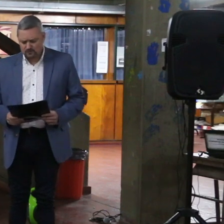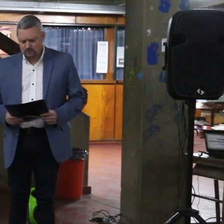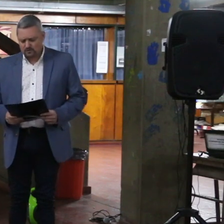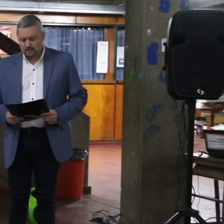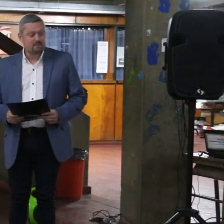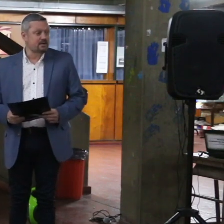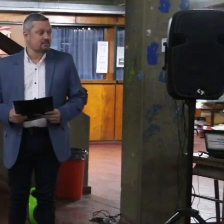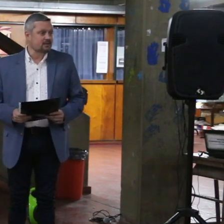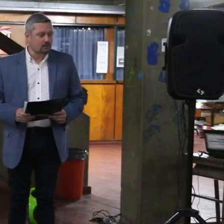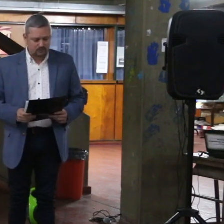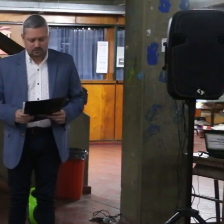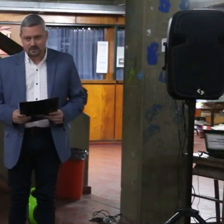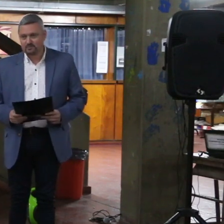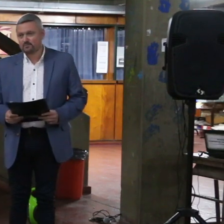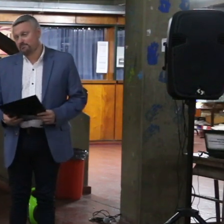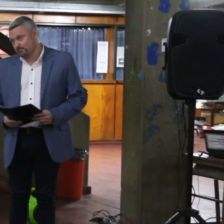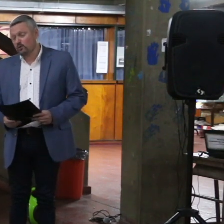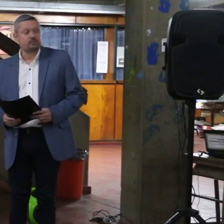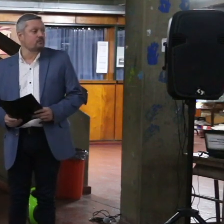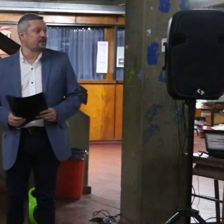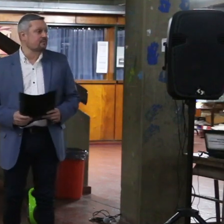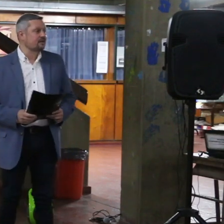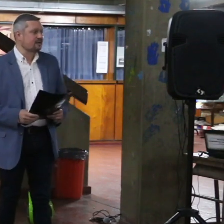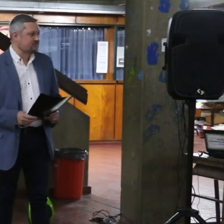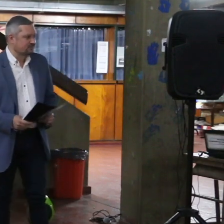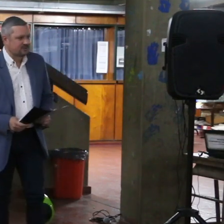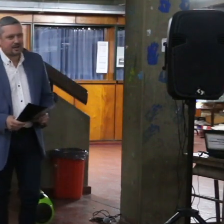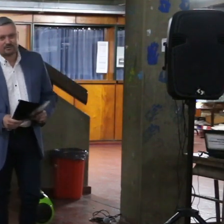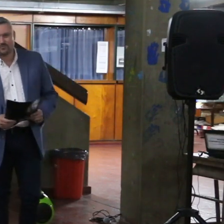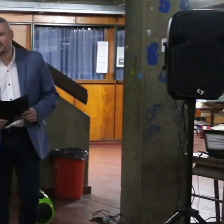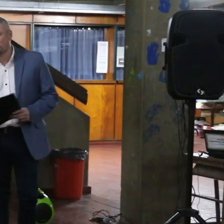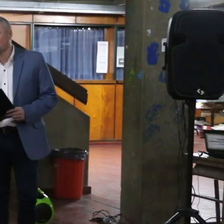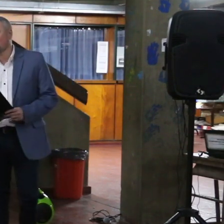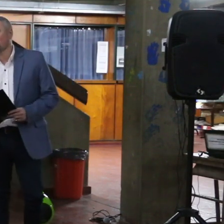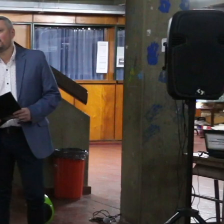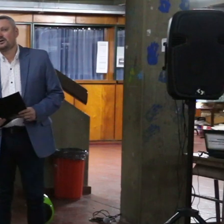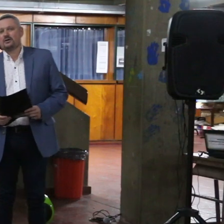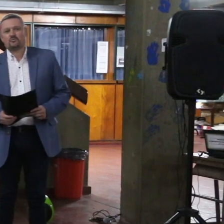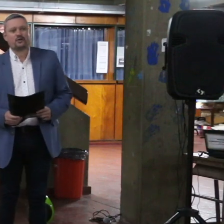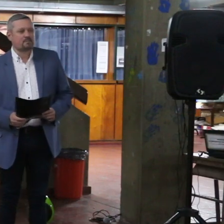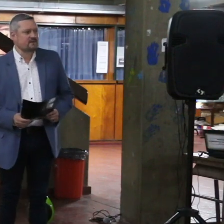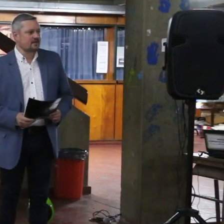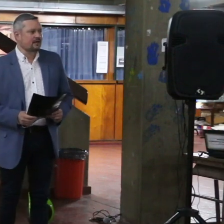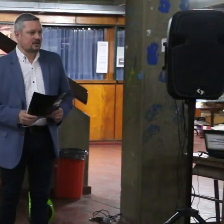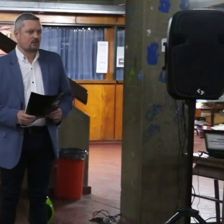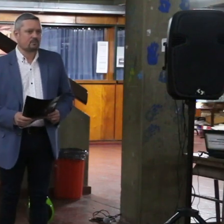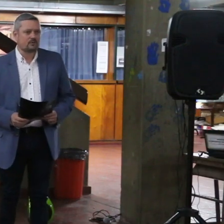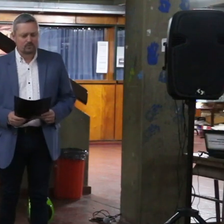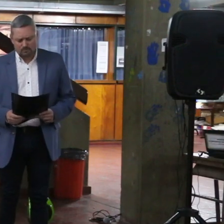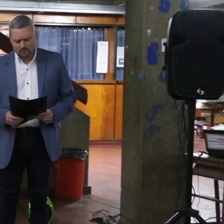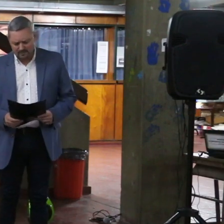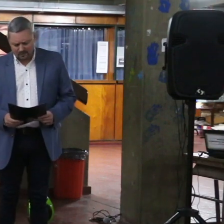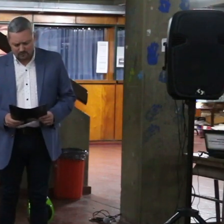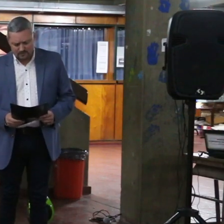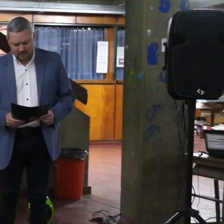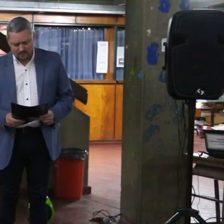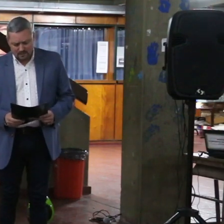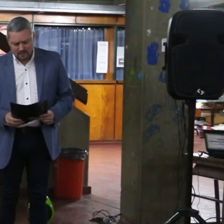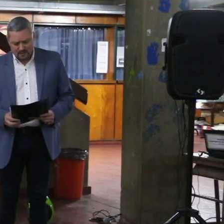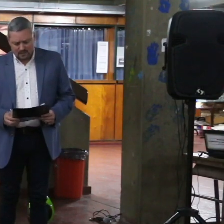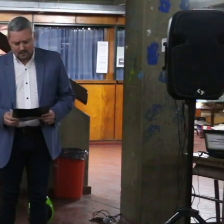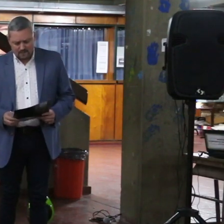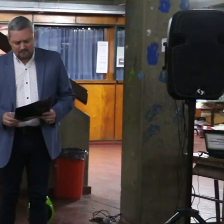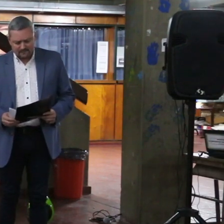hemos experimentado en estos tiempos. Por lo menos para mí es un día muy lindo, muy especial, en que nos podemos volver a